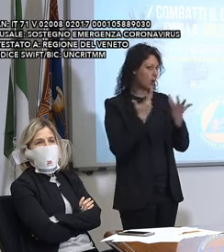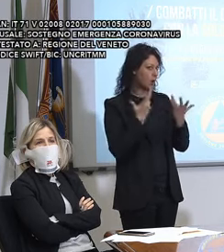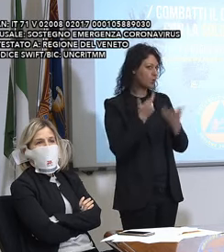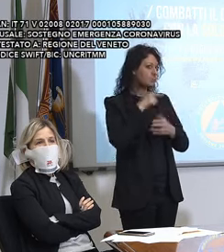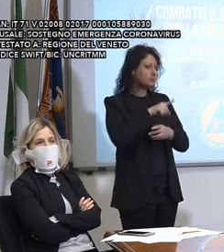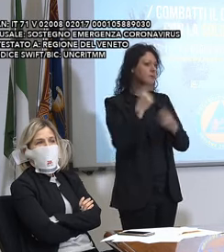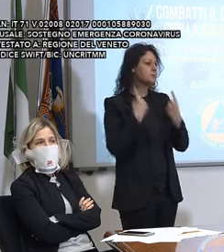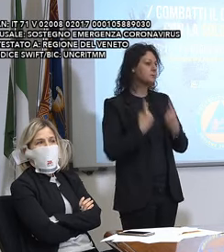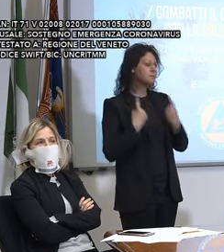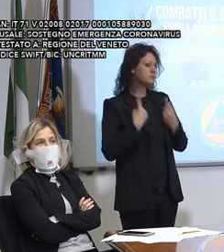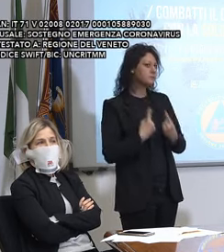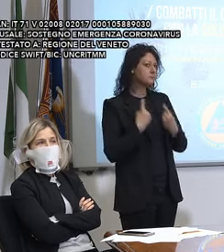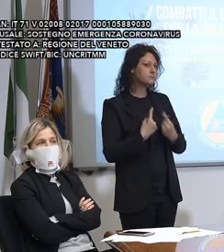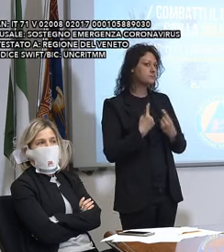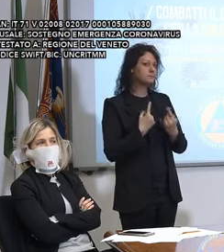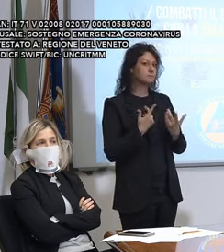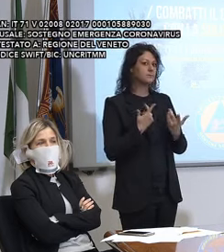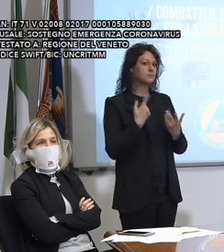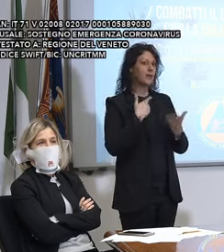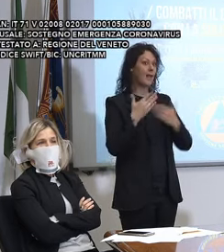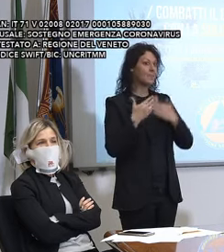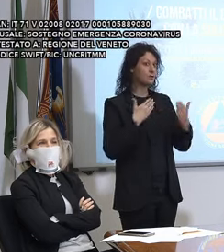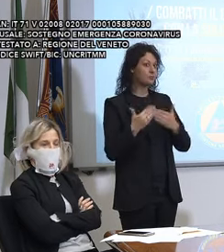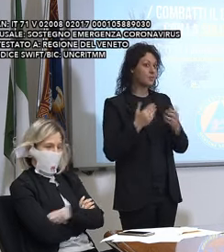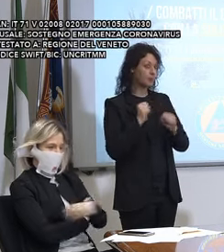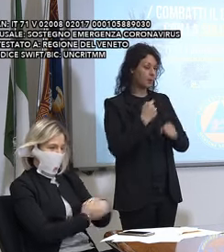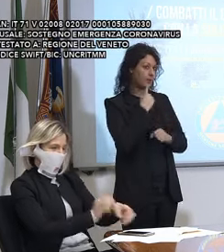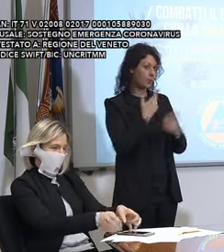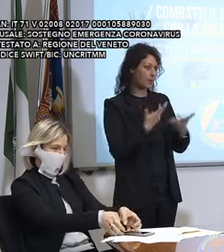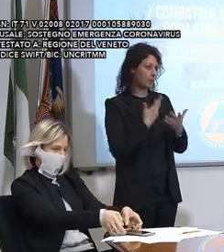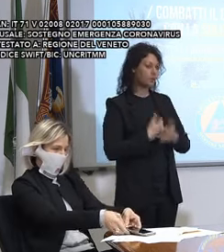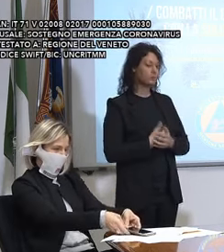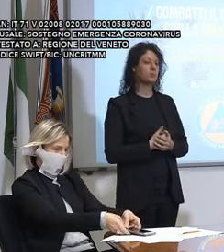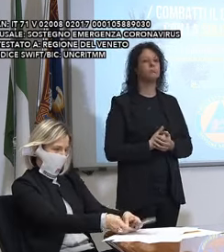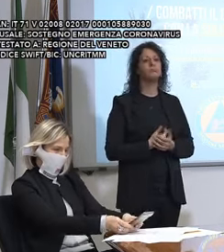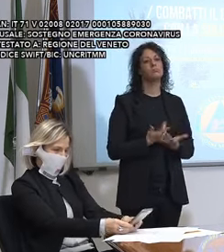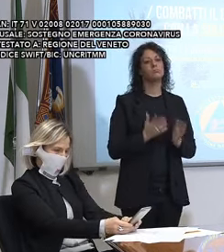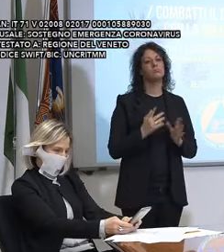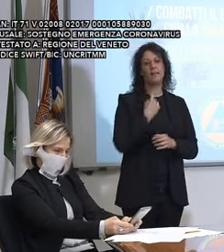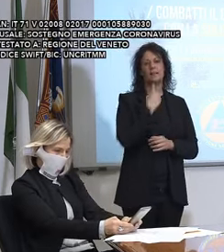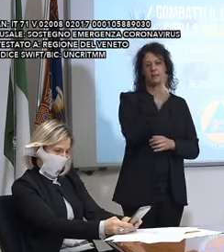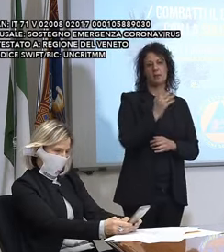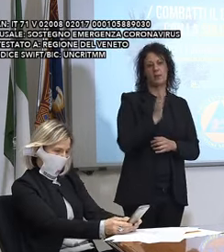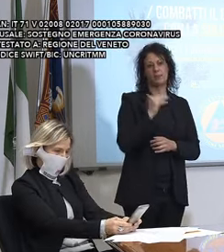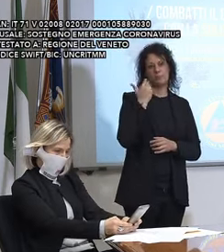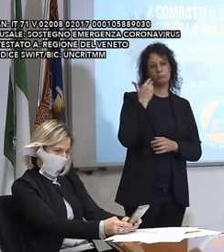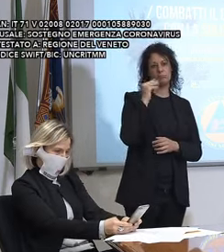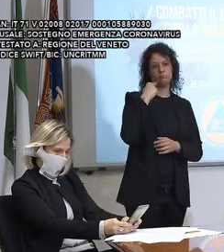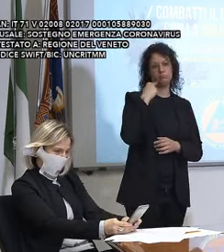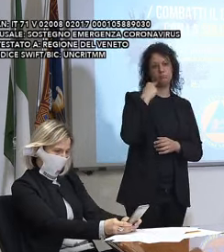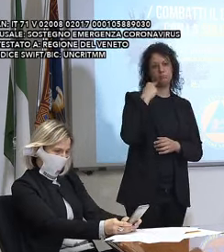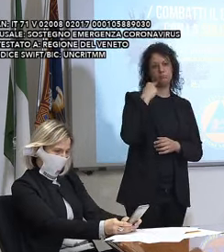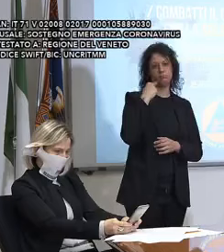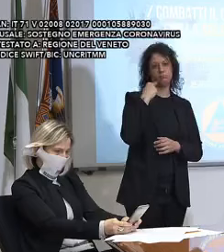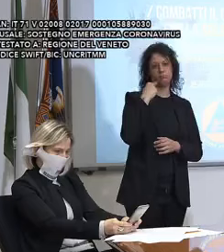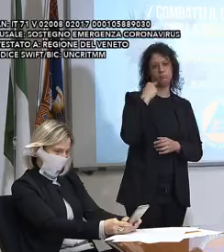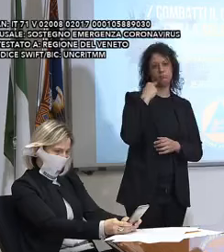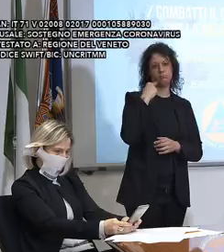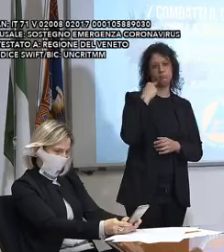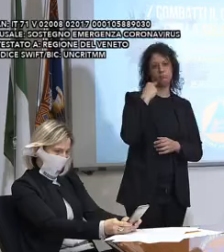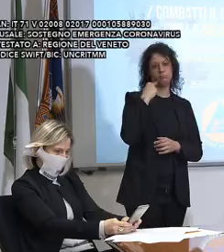attesa anche vista l'emergenza? No, guarda Emiliano, ve lo diremo, nel senso che il cronoprogramma comunque